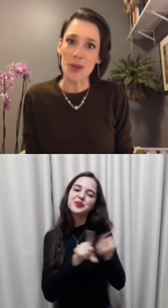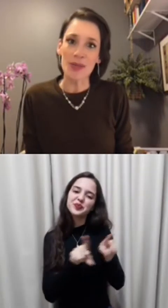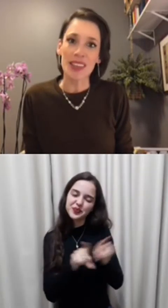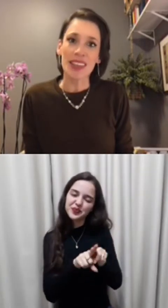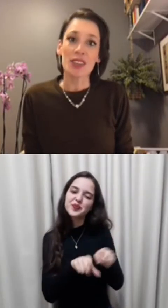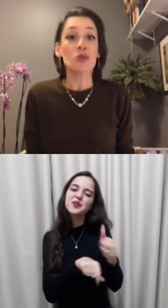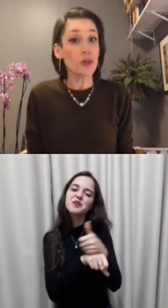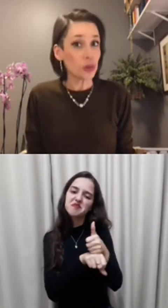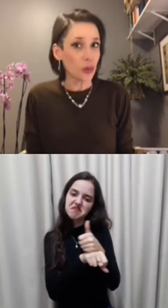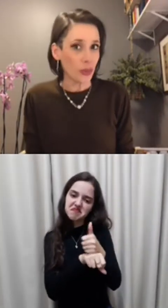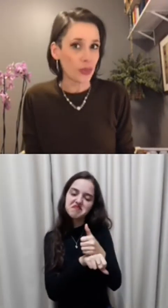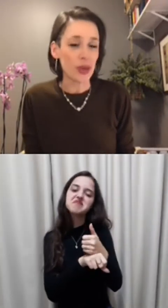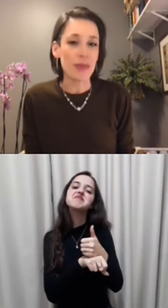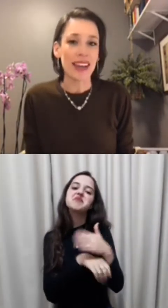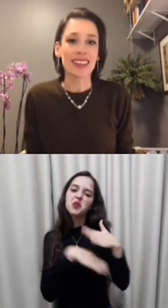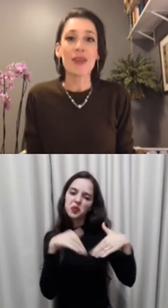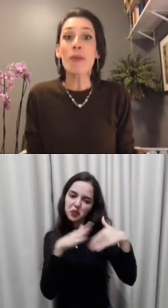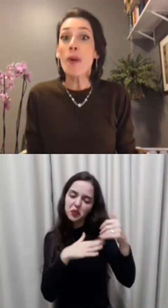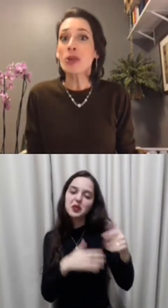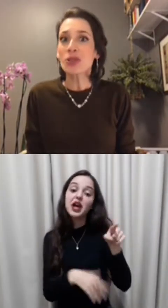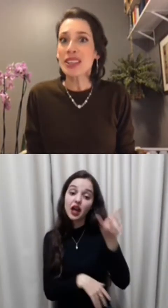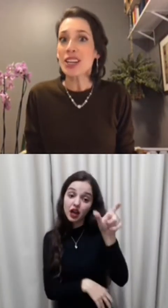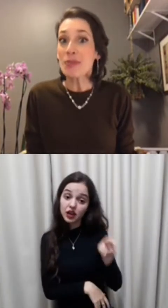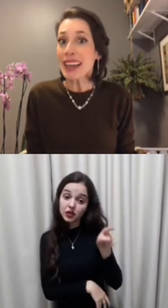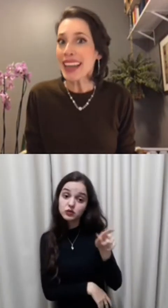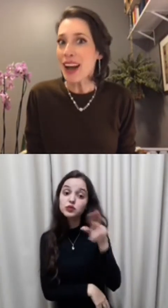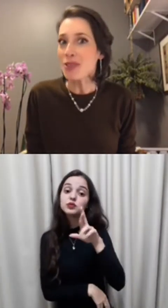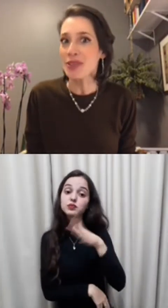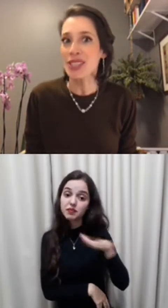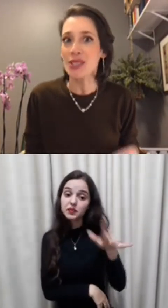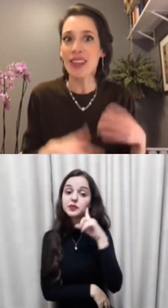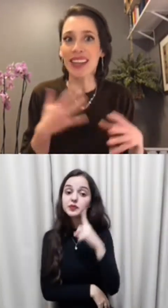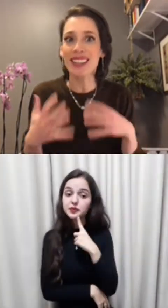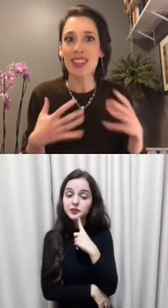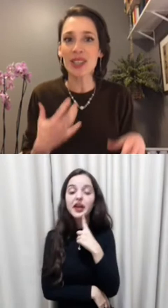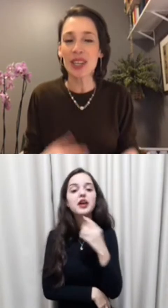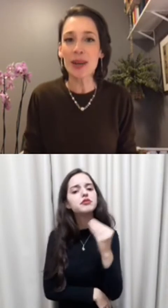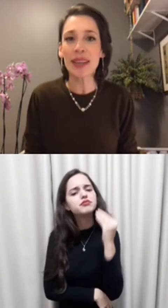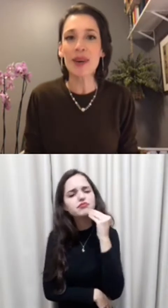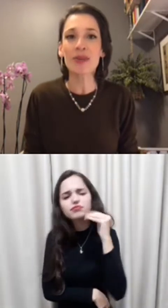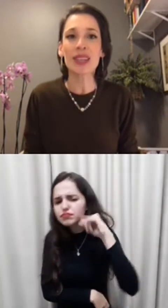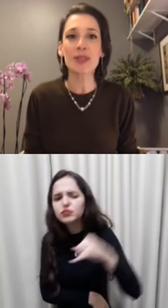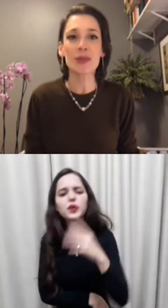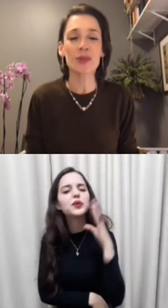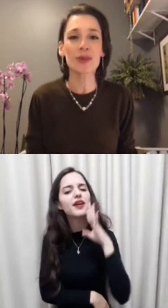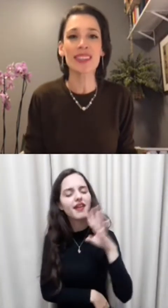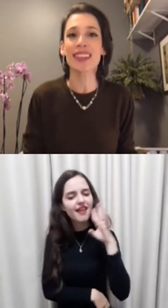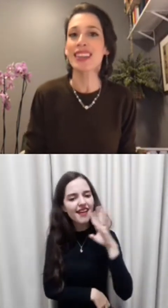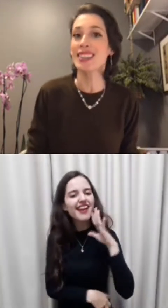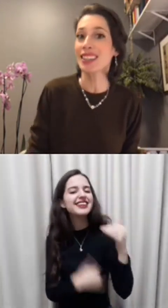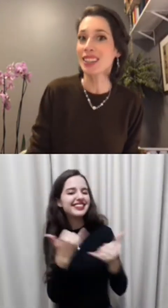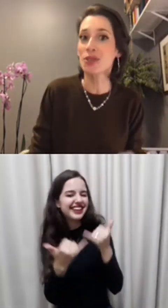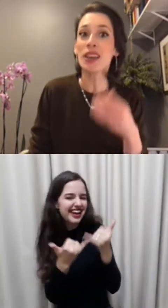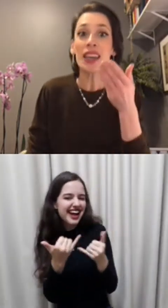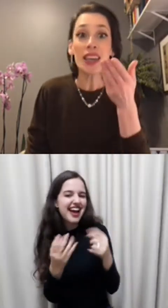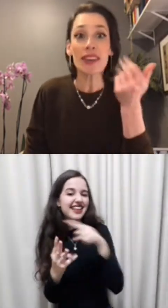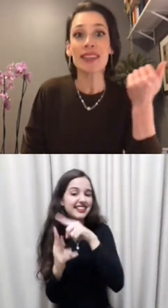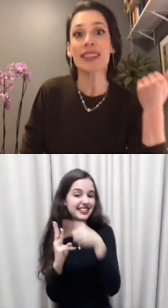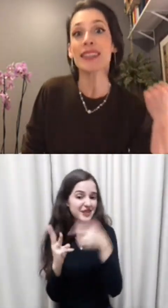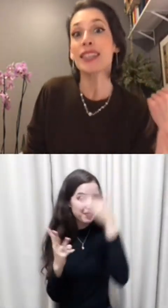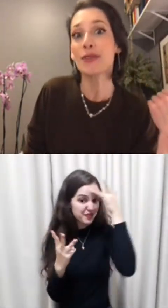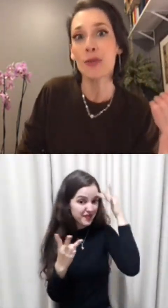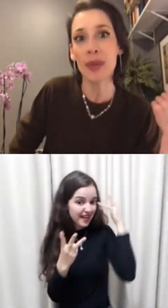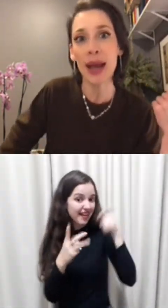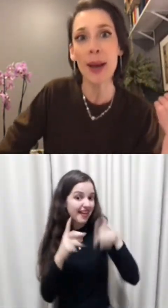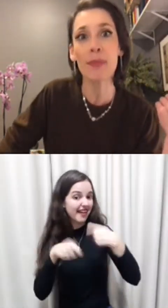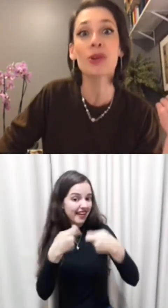profissional. Surdo, o Rimar. Então é uma oportunidade bem legal de vocês verem essa dinâmica com 3 pessoas sinalizando e vai ser